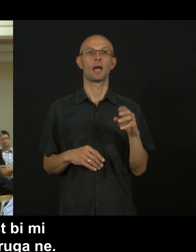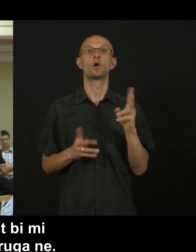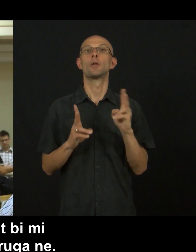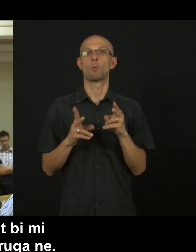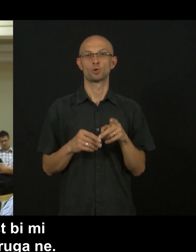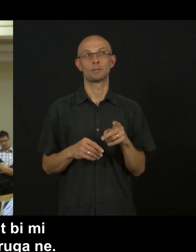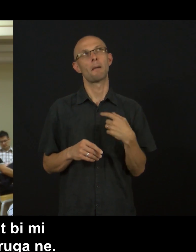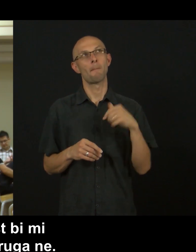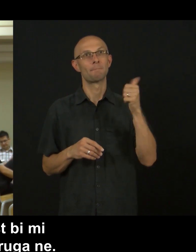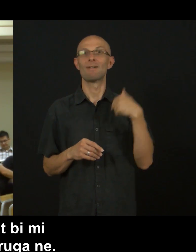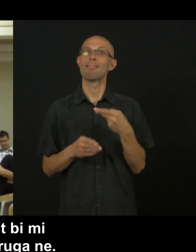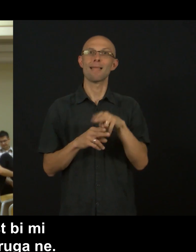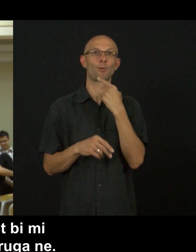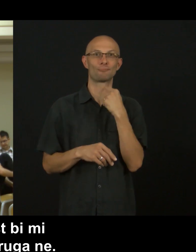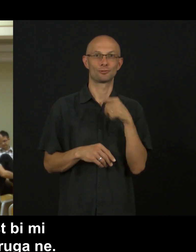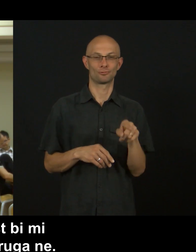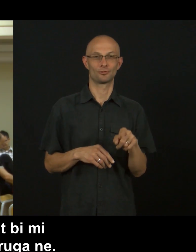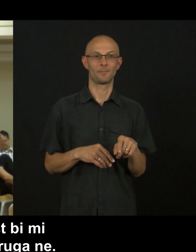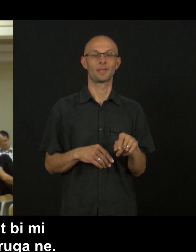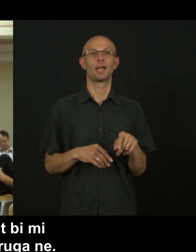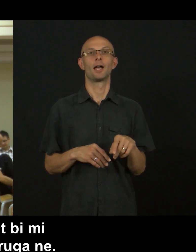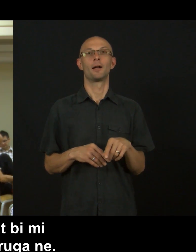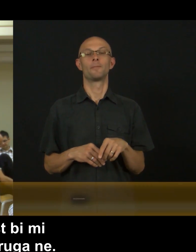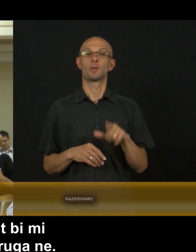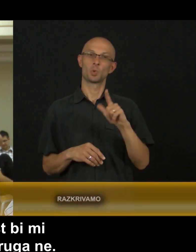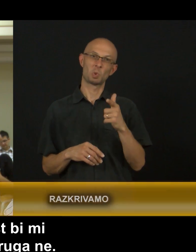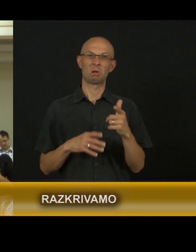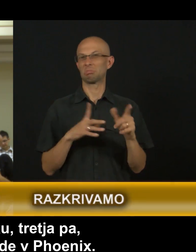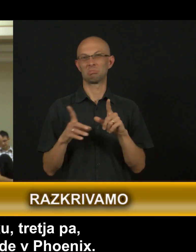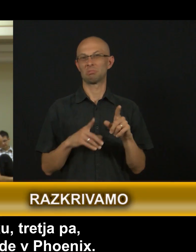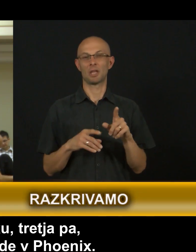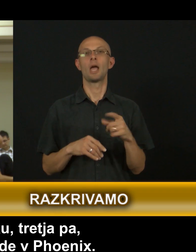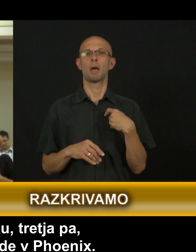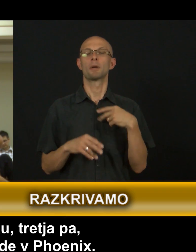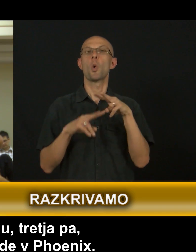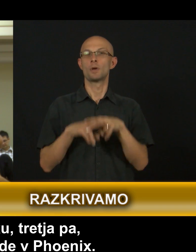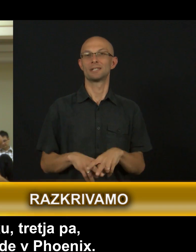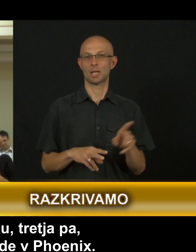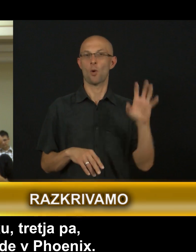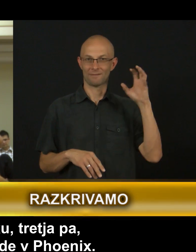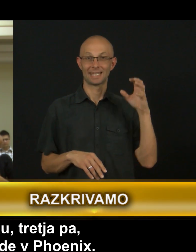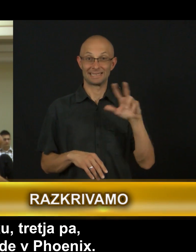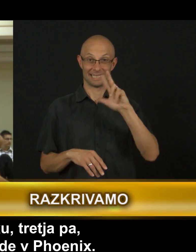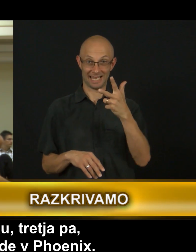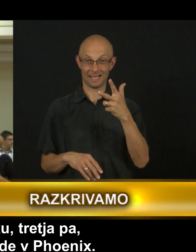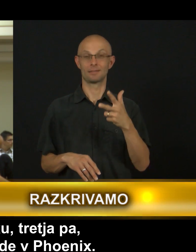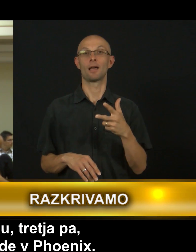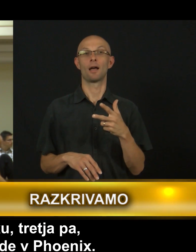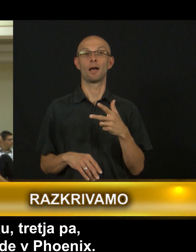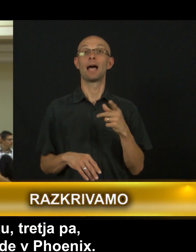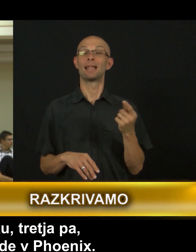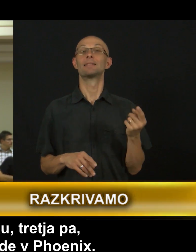Ta prva možnost bi mi najbolj ugajala. Druga ne, druga bi jaz ostal v Phoenixu. Tretja